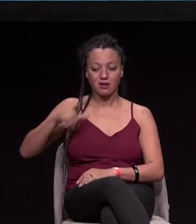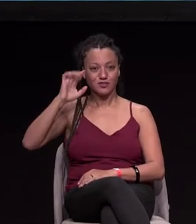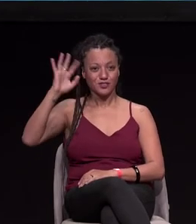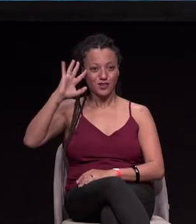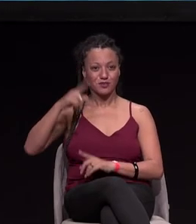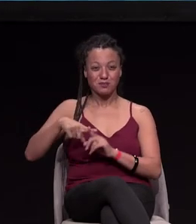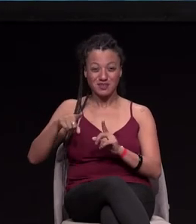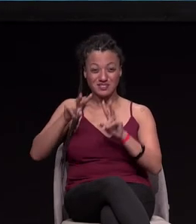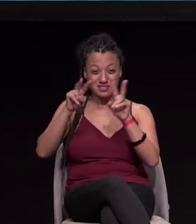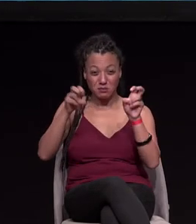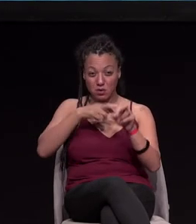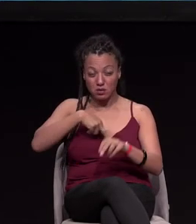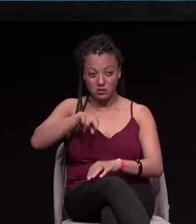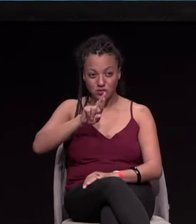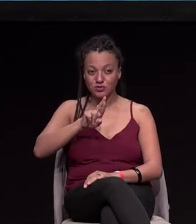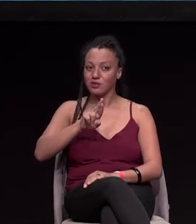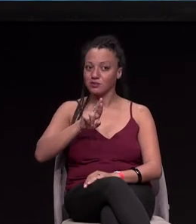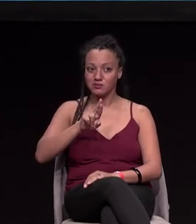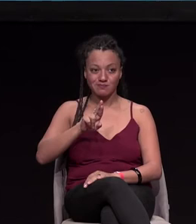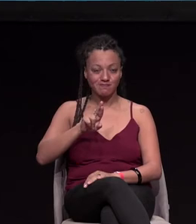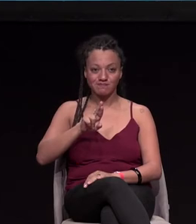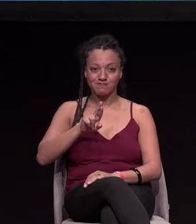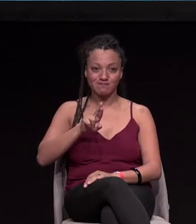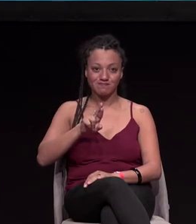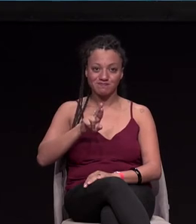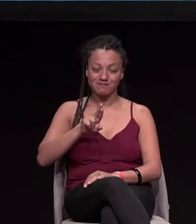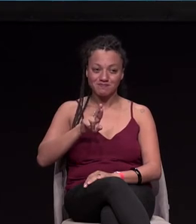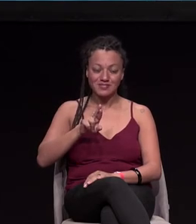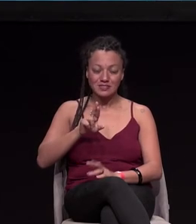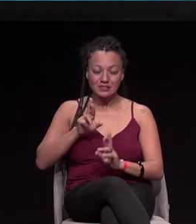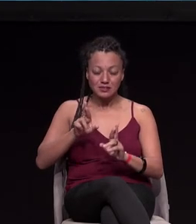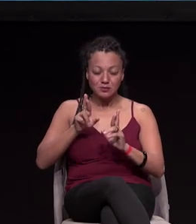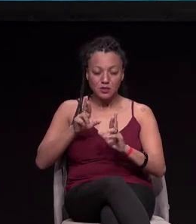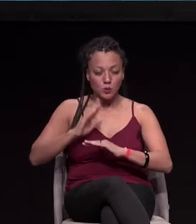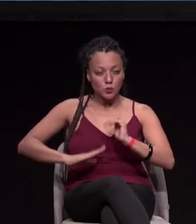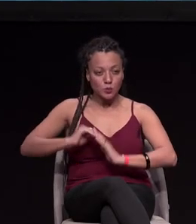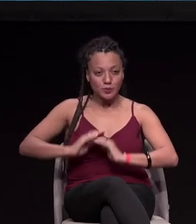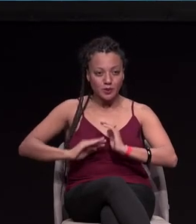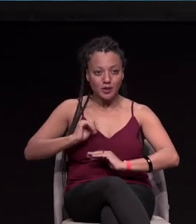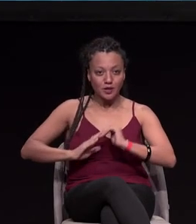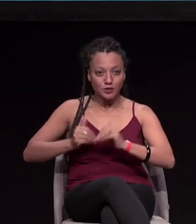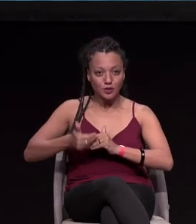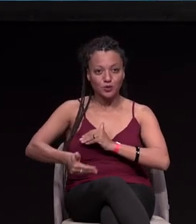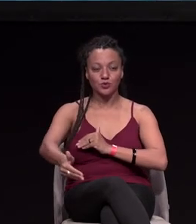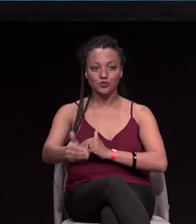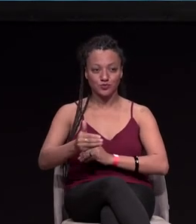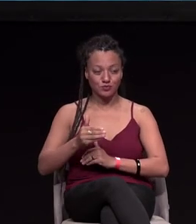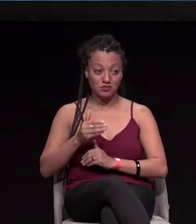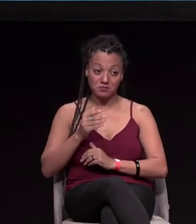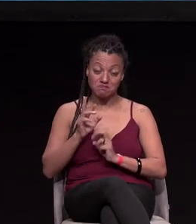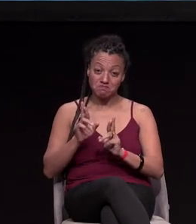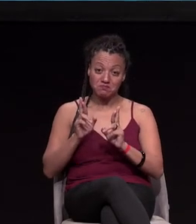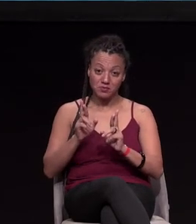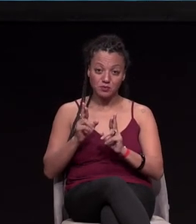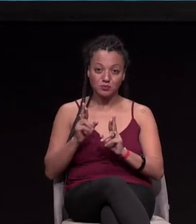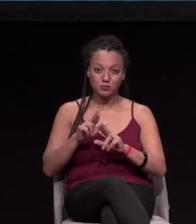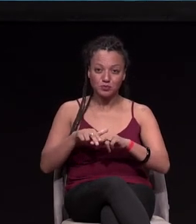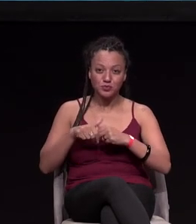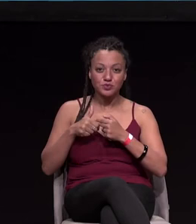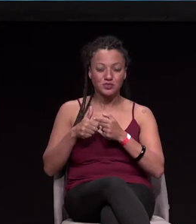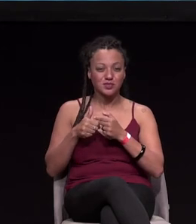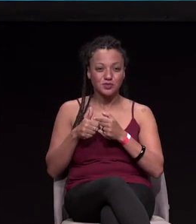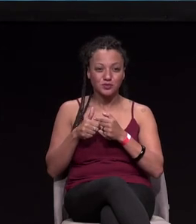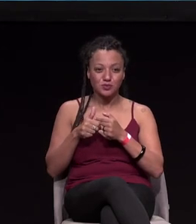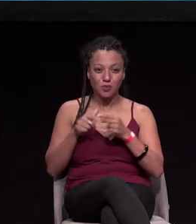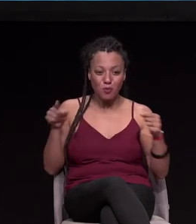religião ainda assim é ainda é praticada espero que continue nem como como como resistência então essa associação é muito